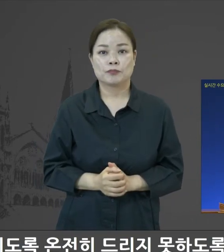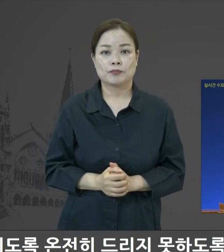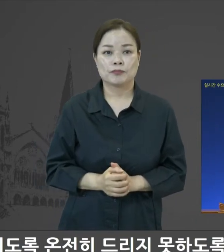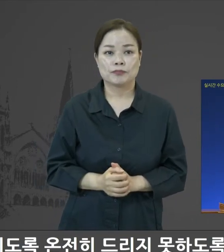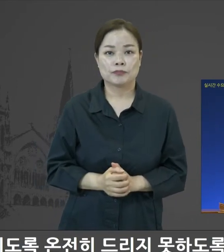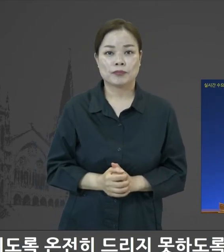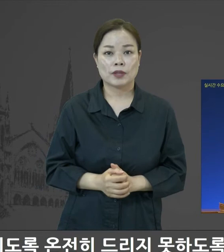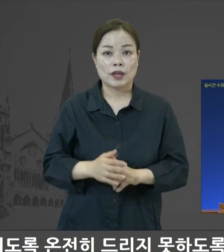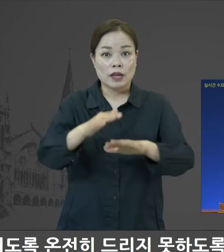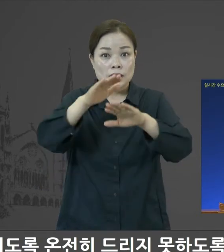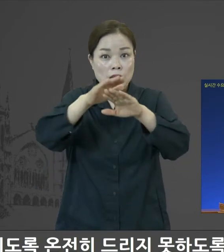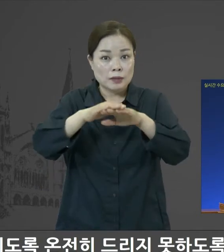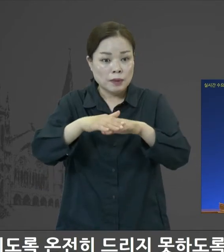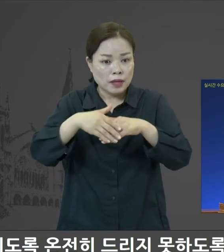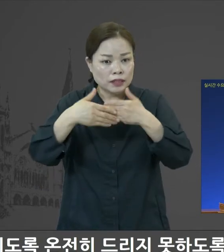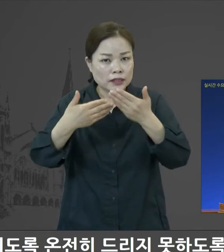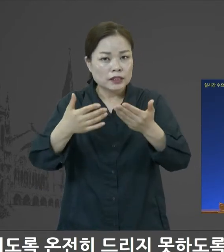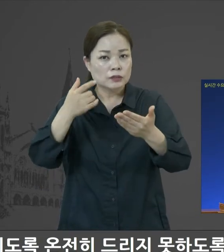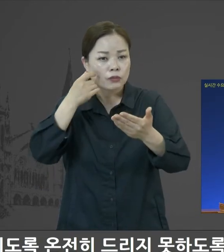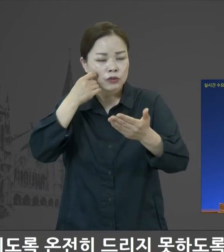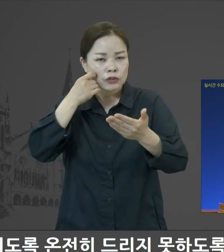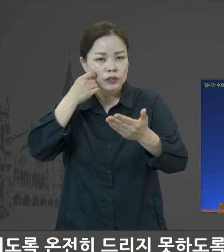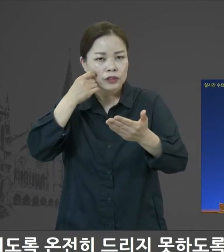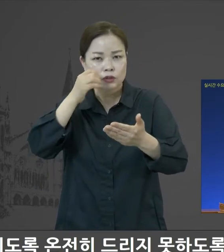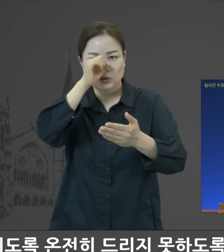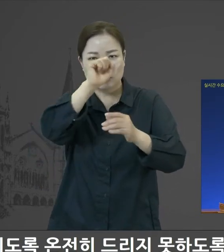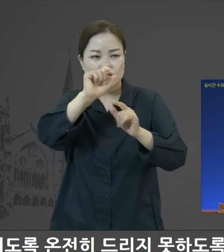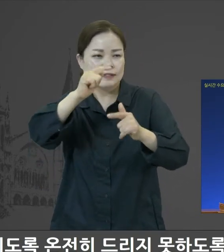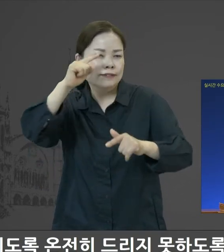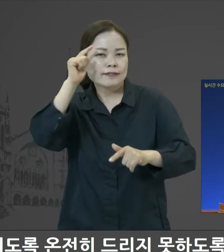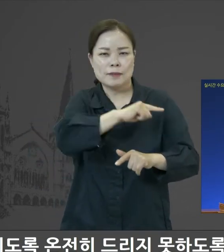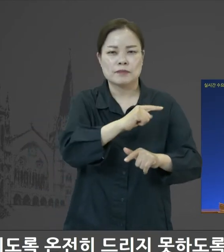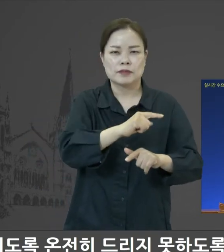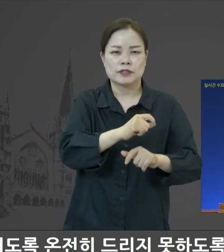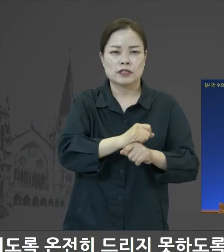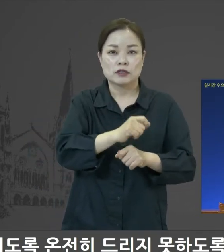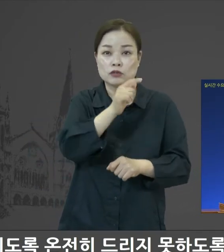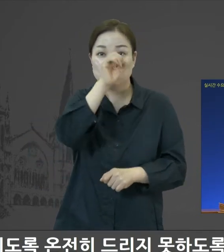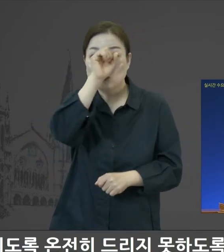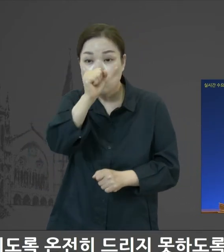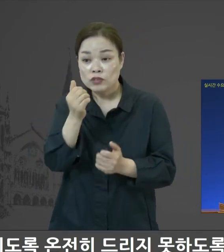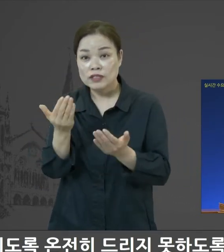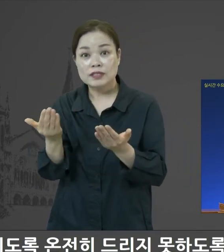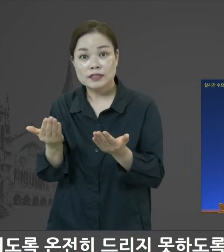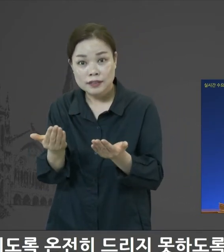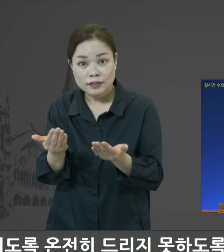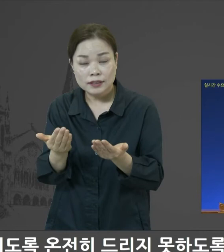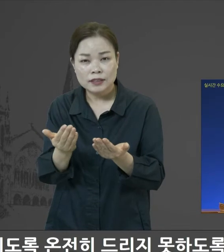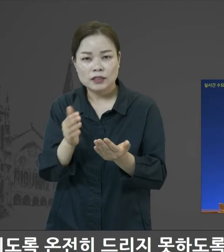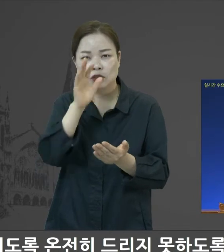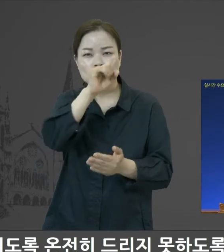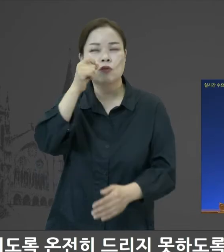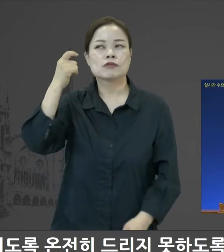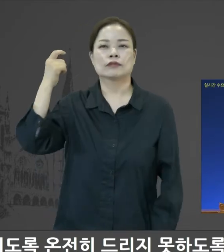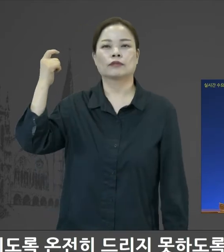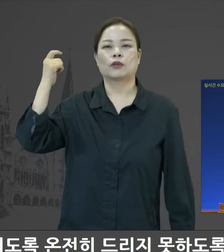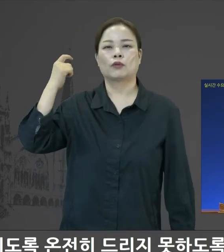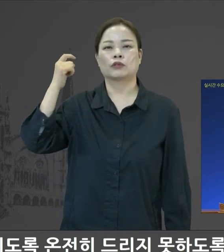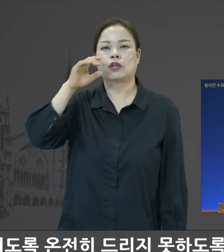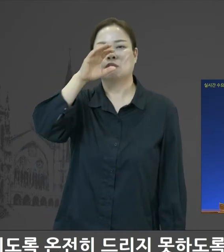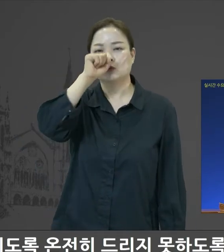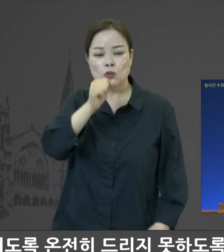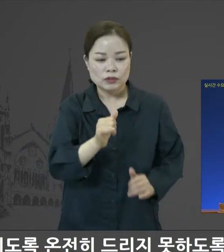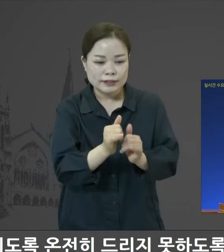예배를 드리지 못하게 때로는 나쁜 일들, 아니요, 심지어는 너무 좋은 일들, 좋은 소식들,